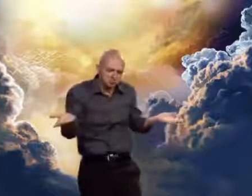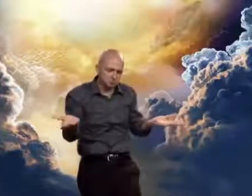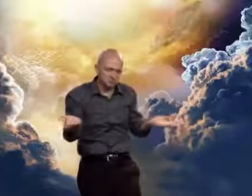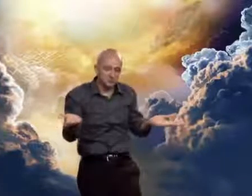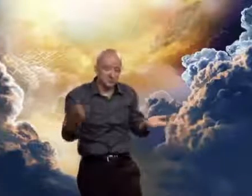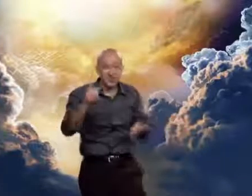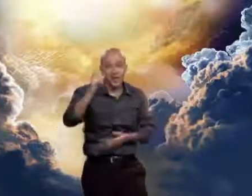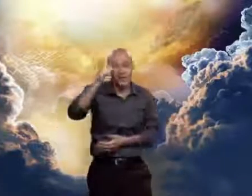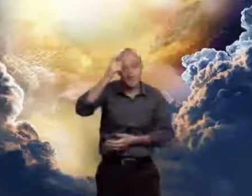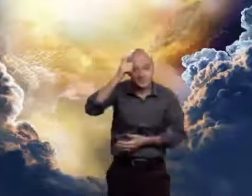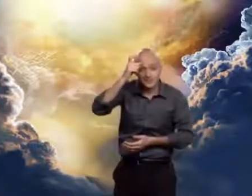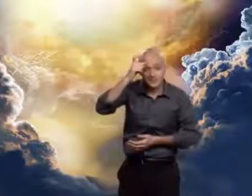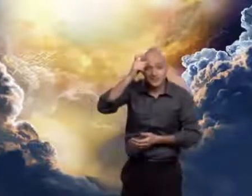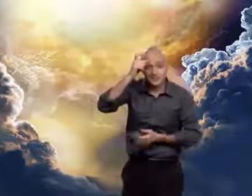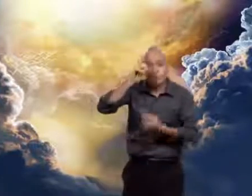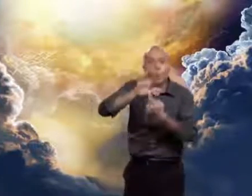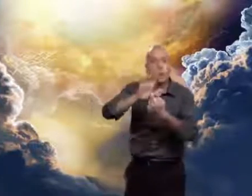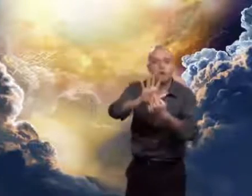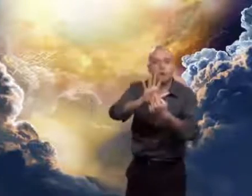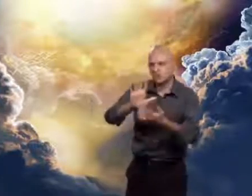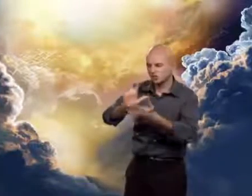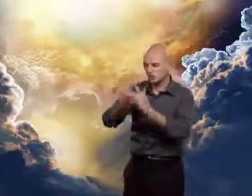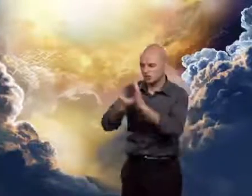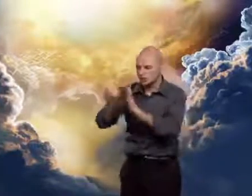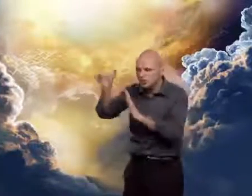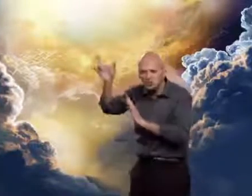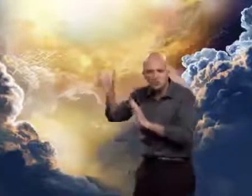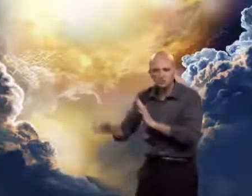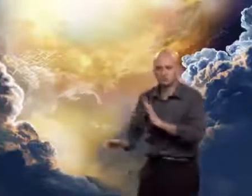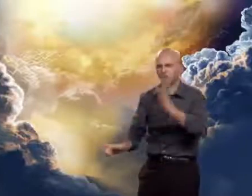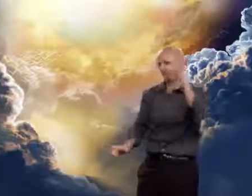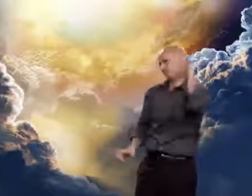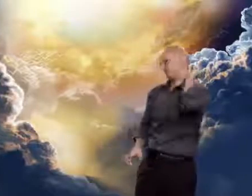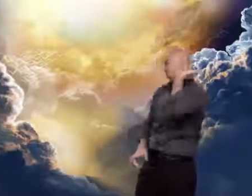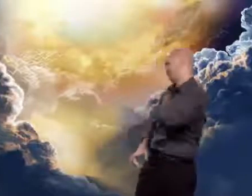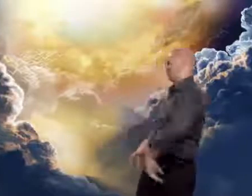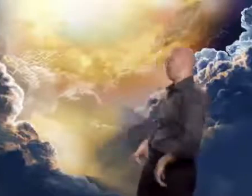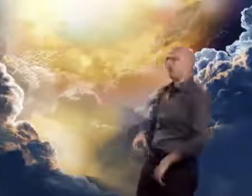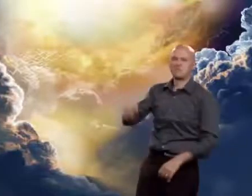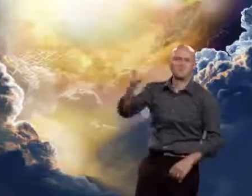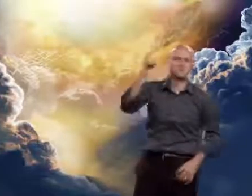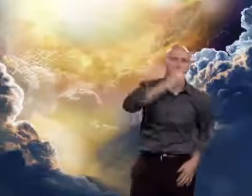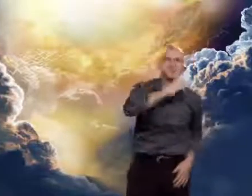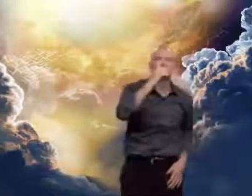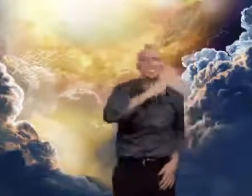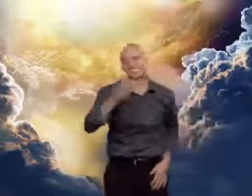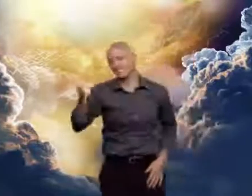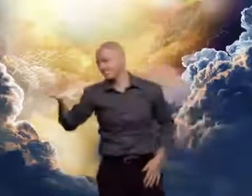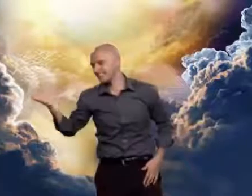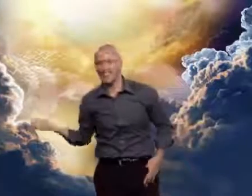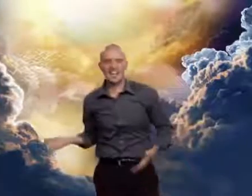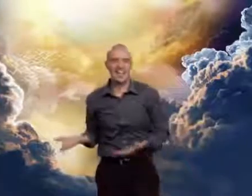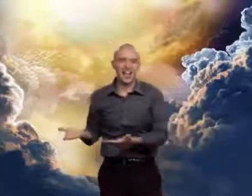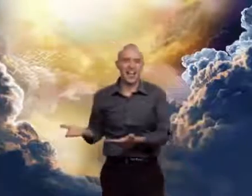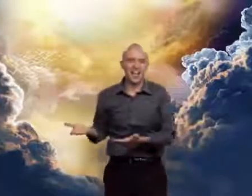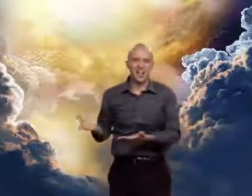dos tempos, diz o profeta. Vi espíritos de demônios que realizam sinais miraculosos. Eles vão aos